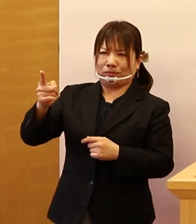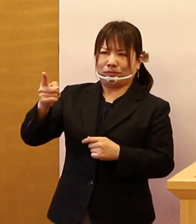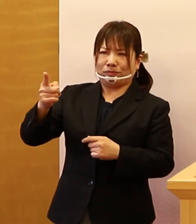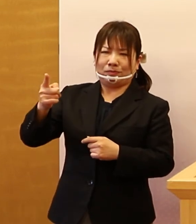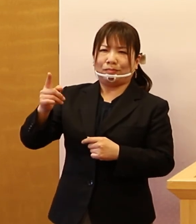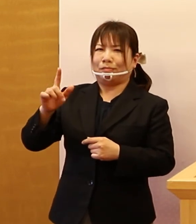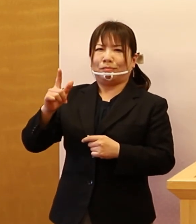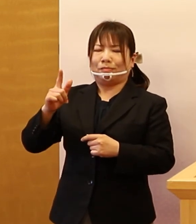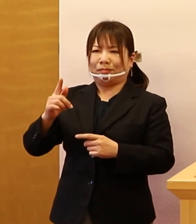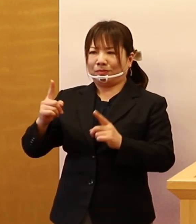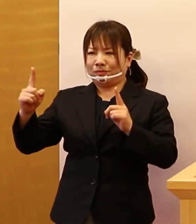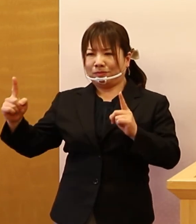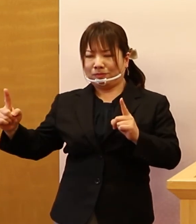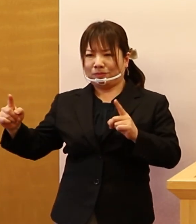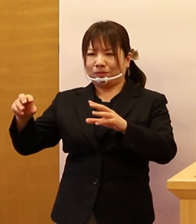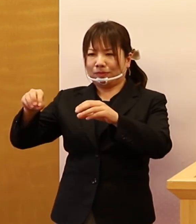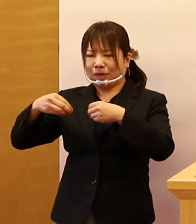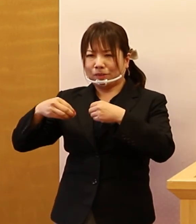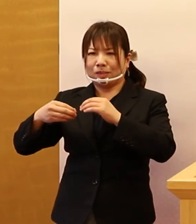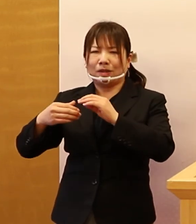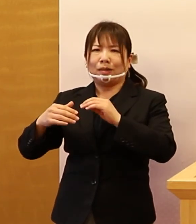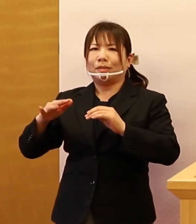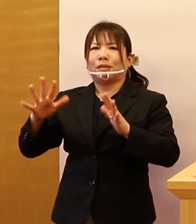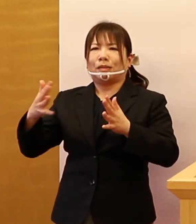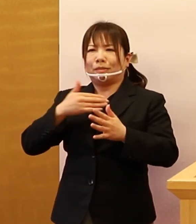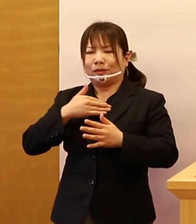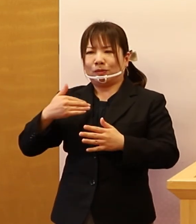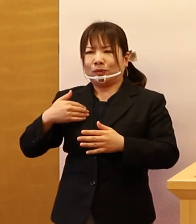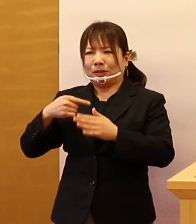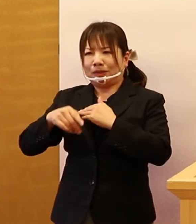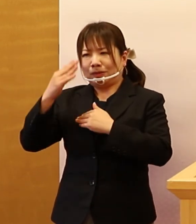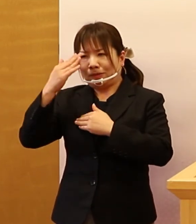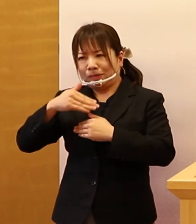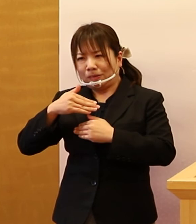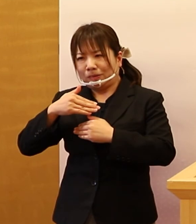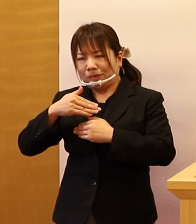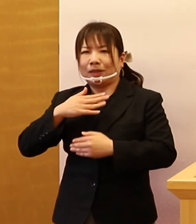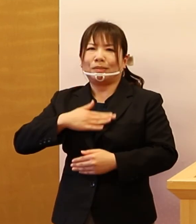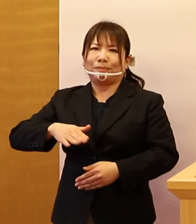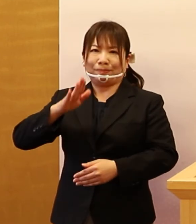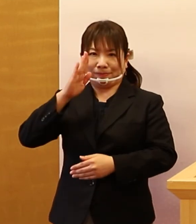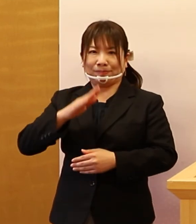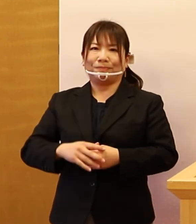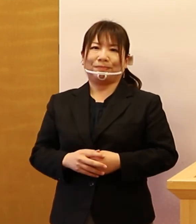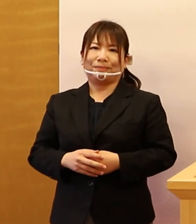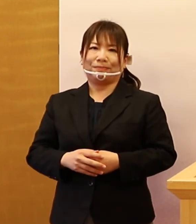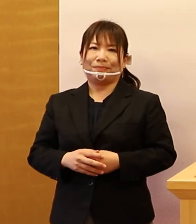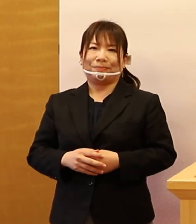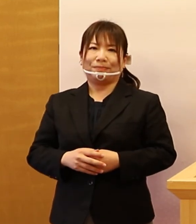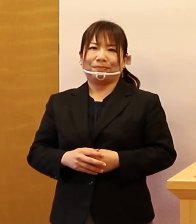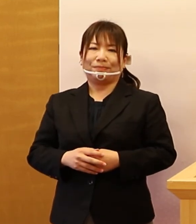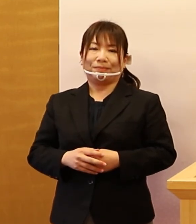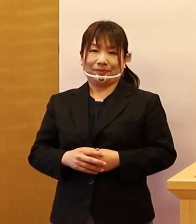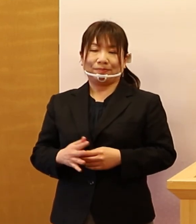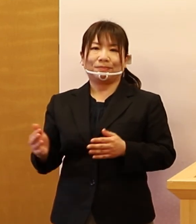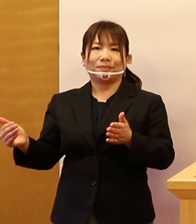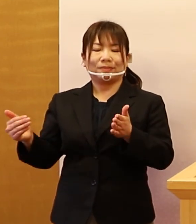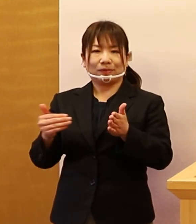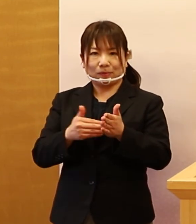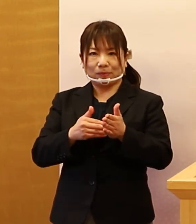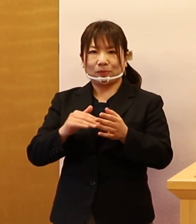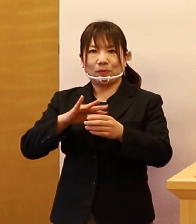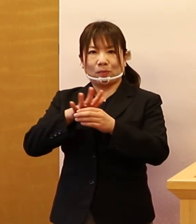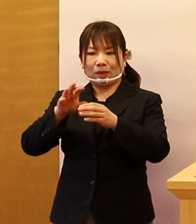ようご配慮いただければ幸いです。最後に、新規感染者数は